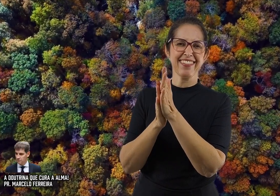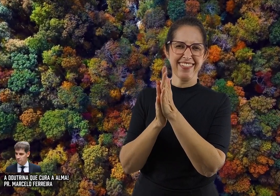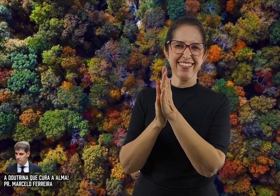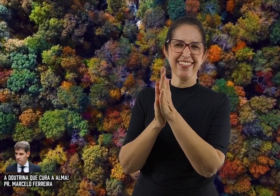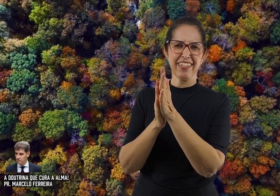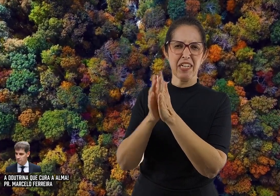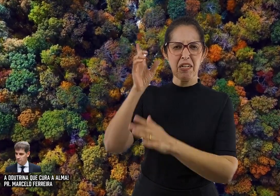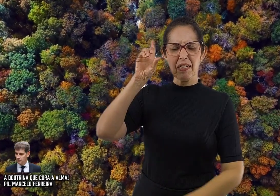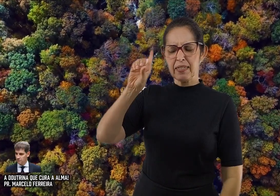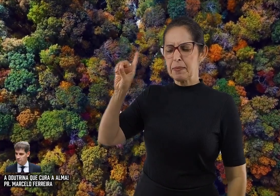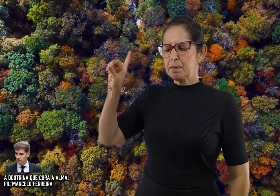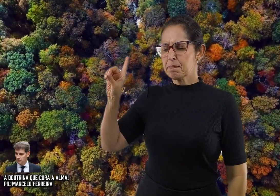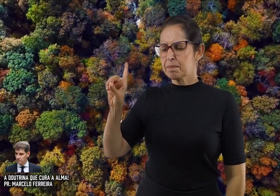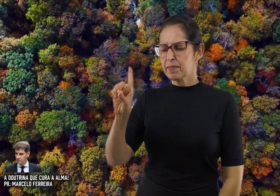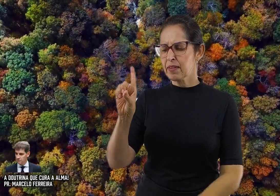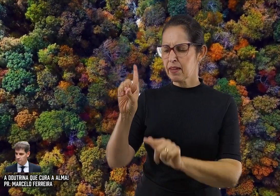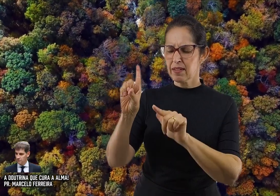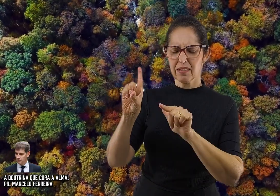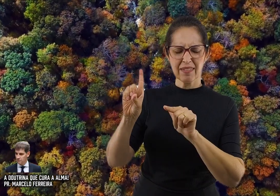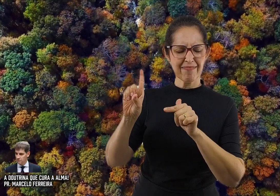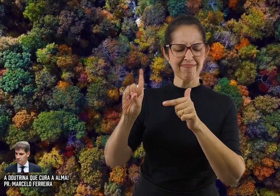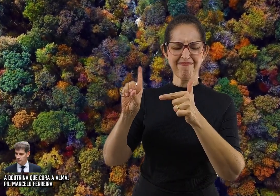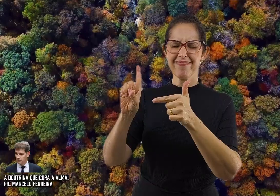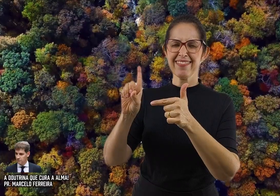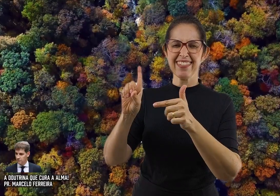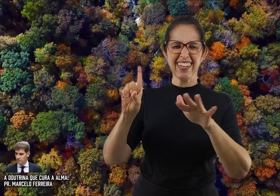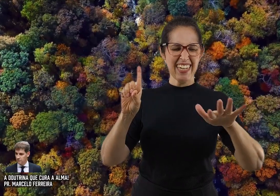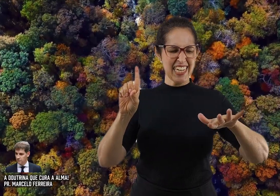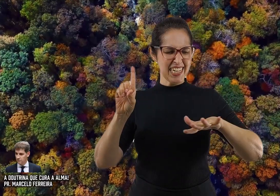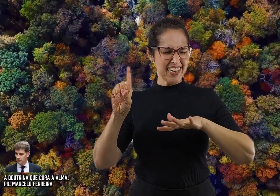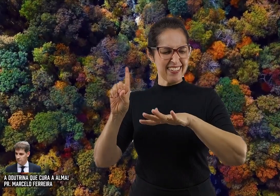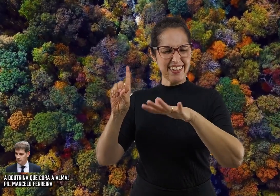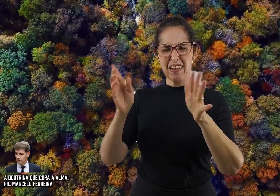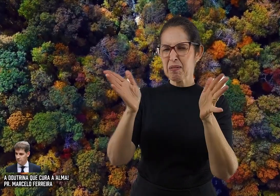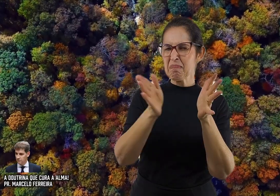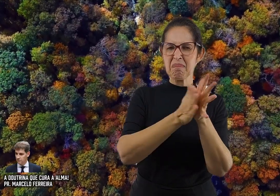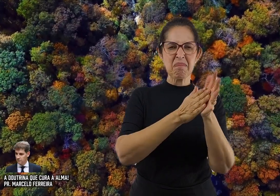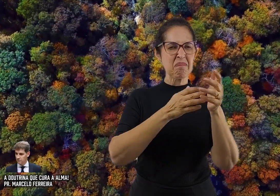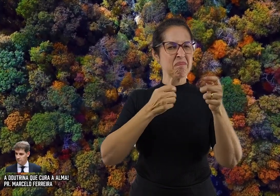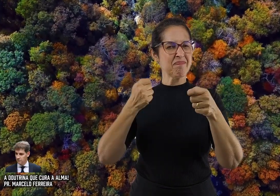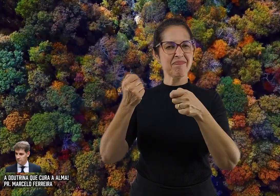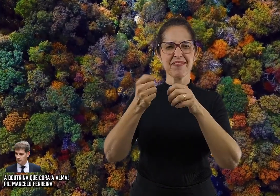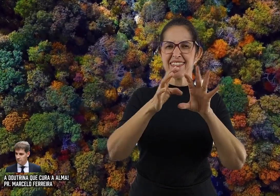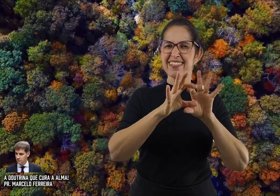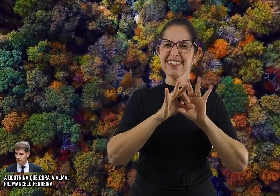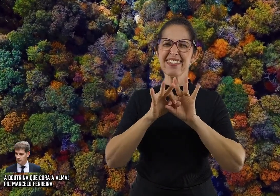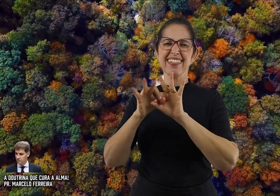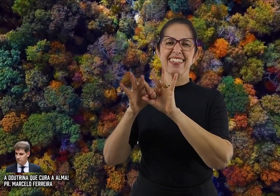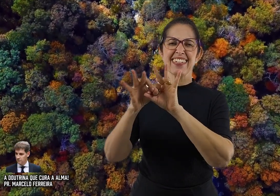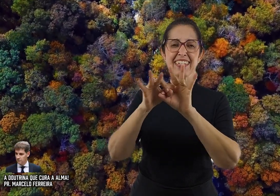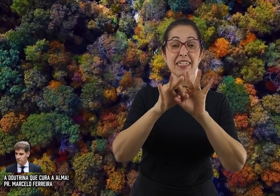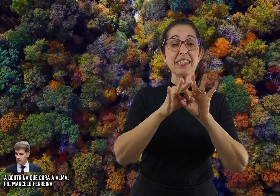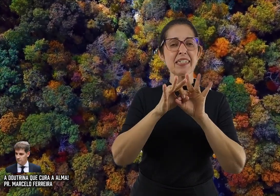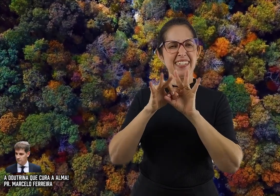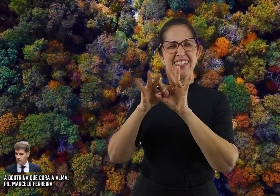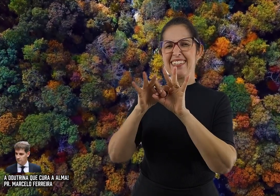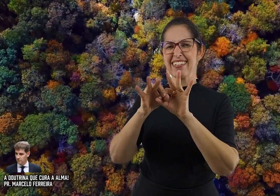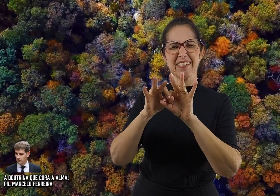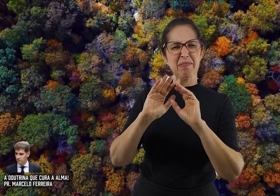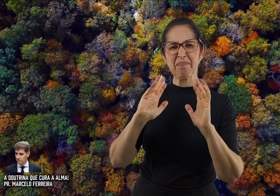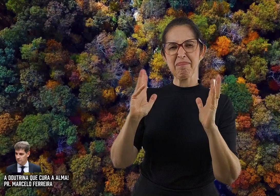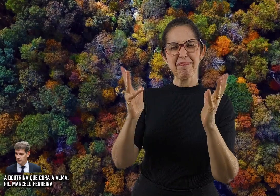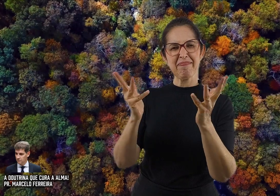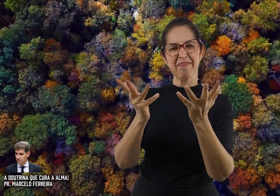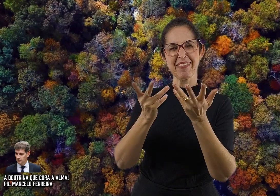O seu presente, os irmãos estavam glorificando, era no tipo um cenáculo